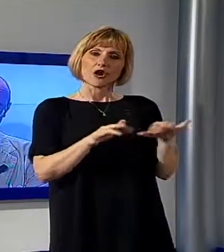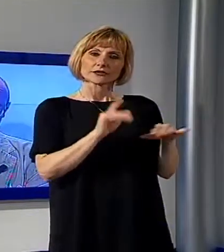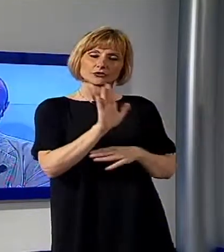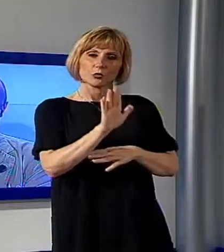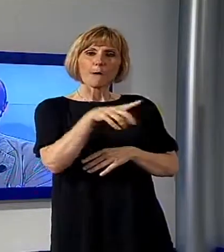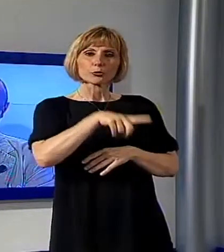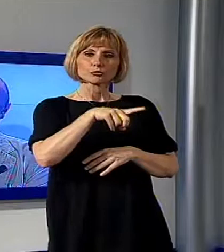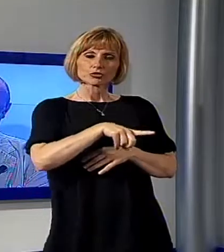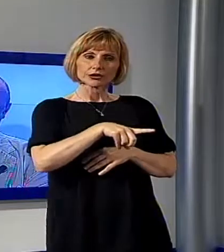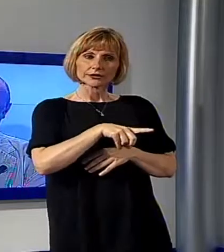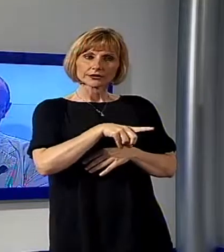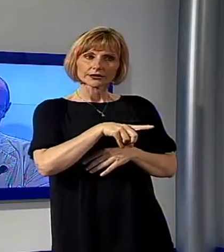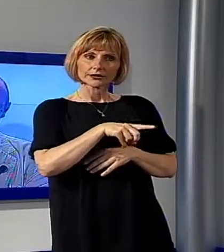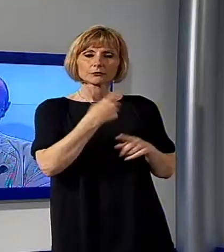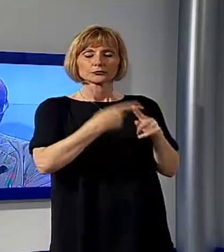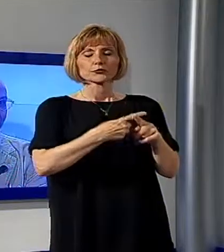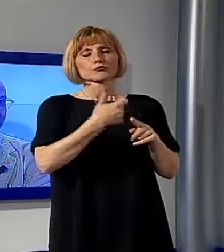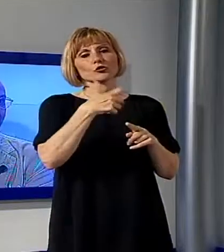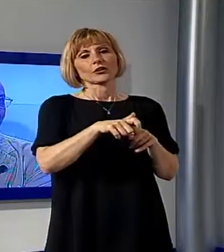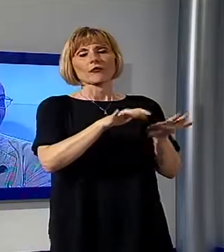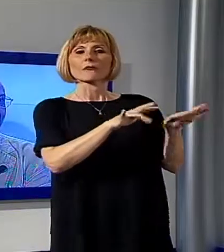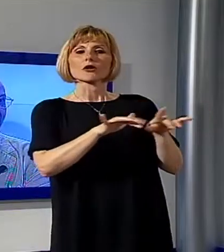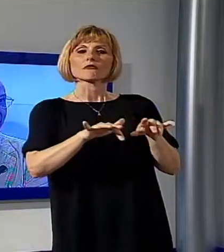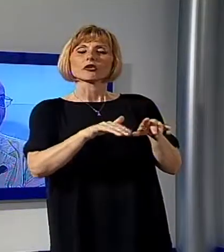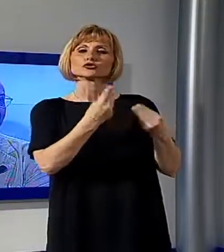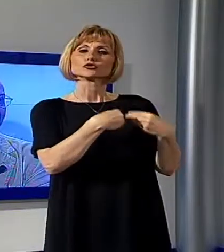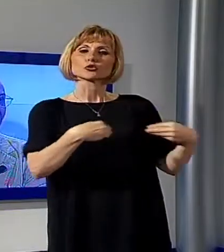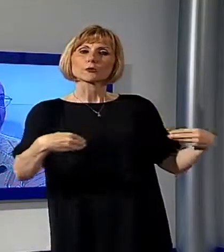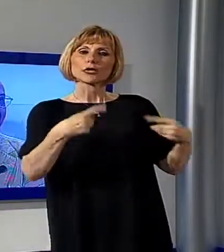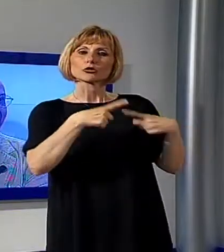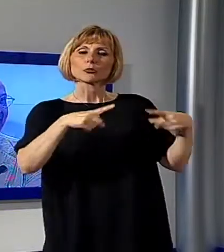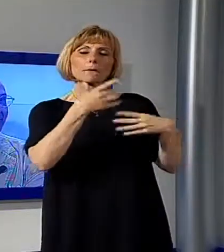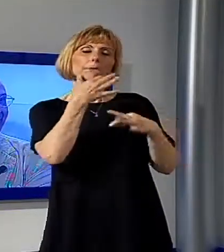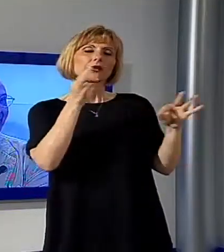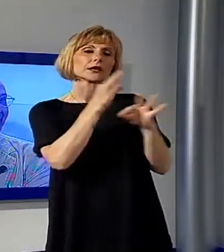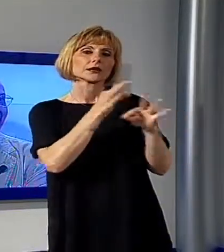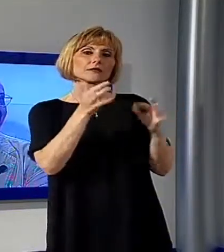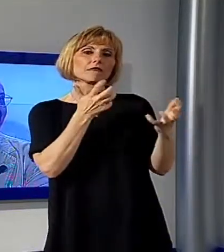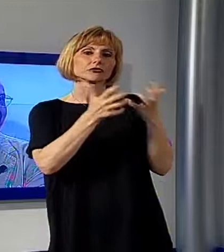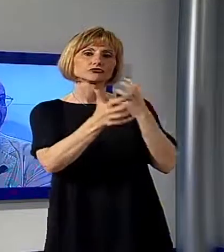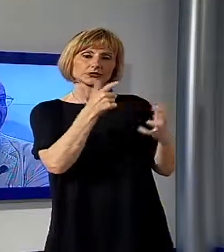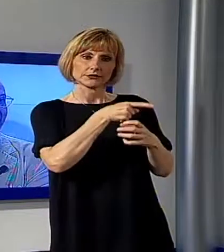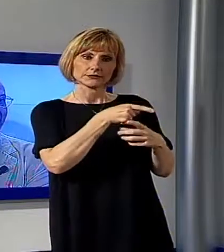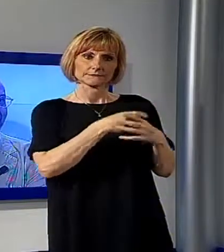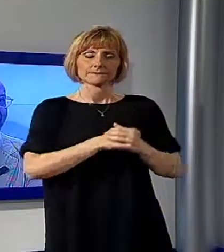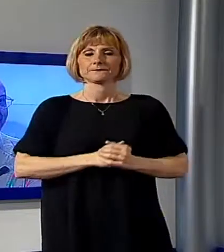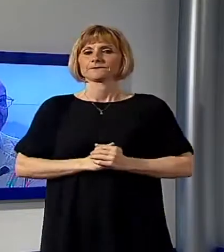e sia perché per me è uno strumento molto molto bello, capace di una tavolozza timbrica